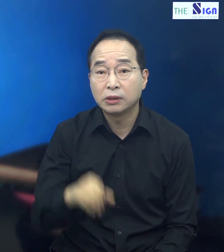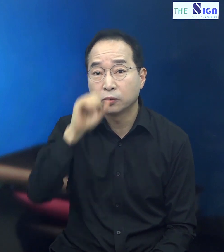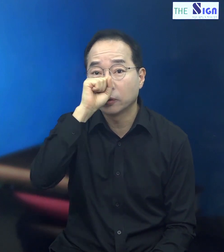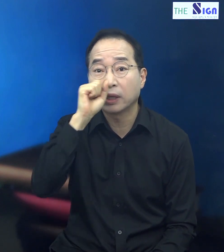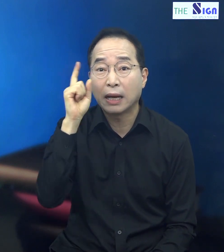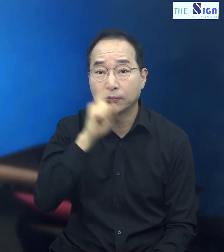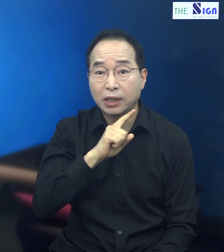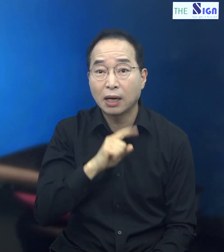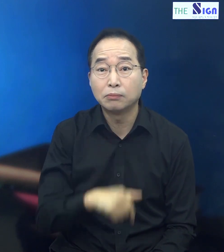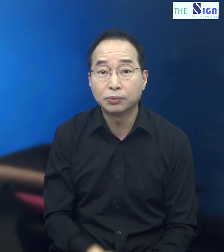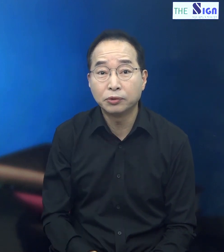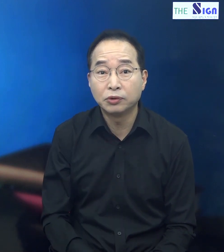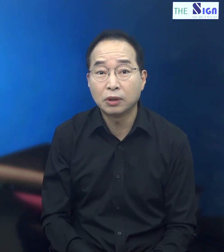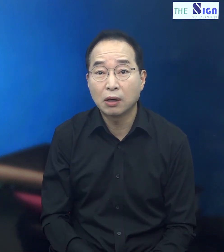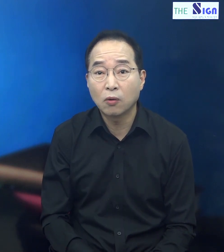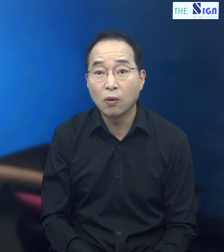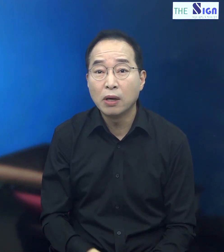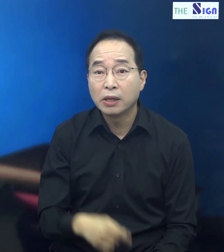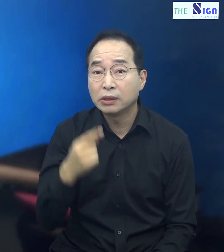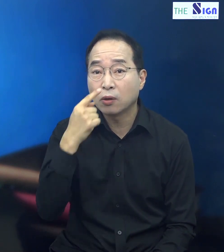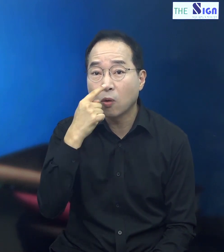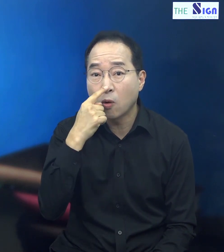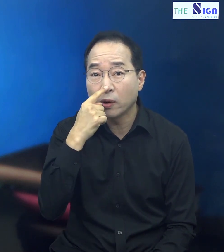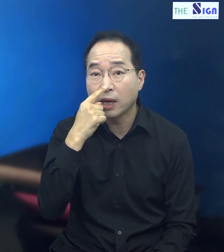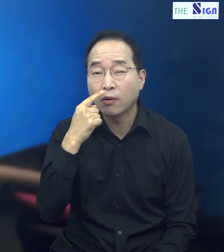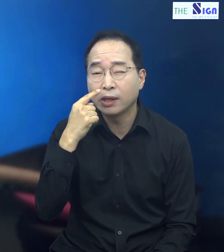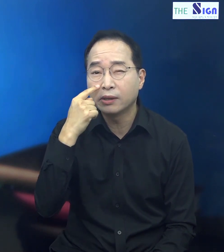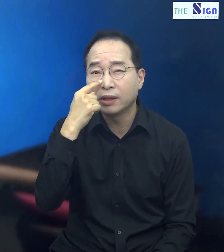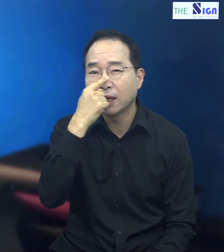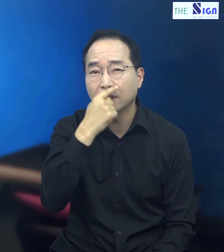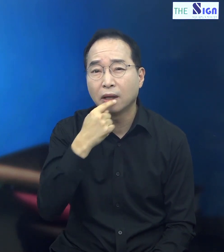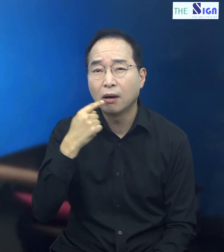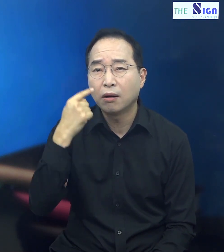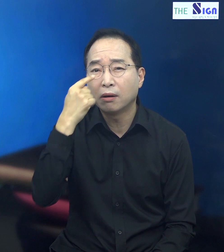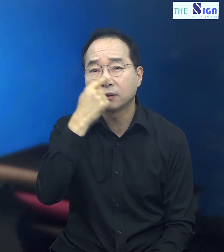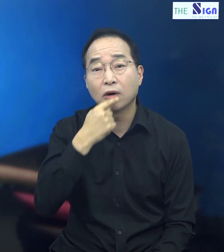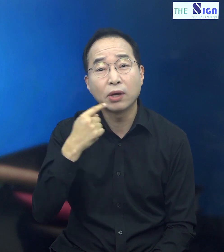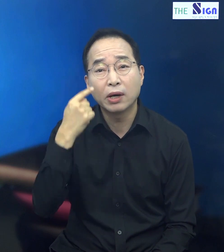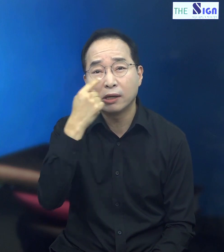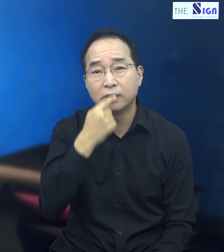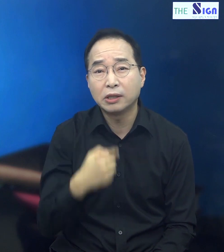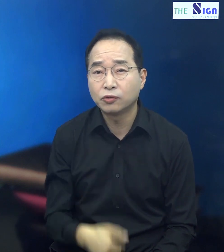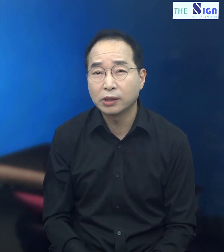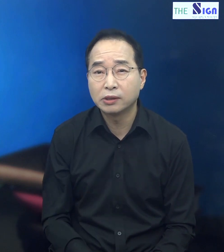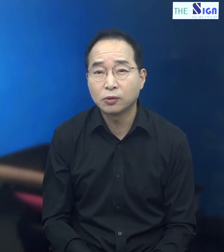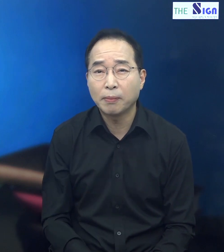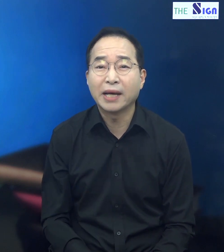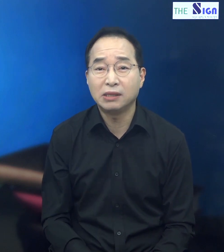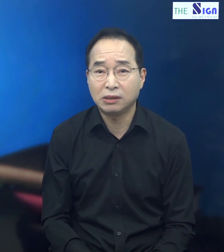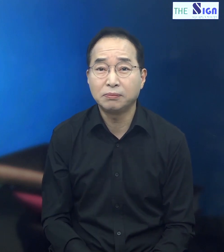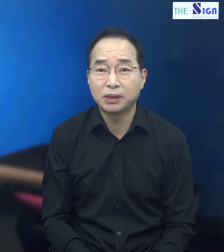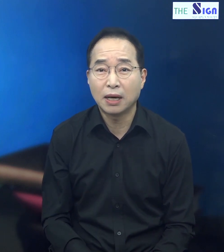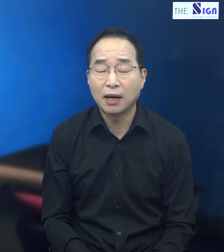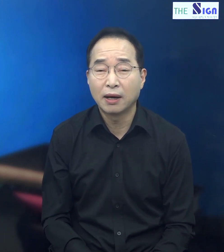좋다 나쁘다라는 부분도 들어가고 그래서 코에 관련된 성에 관련된 수화들이 좀 많이 있습니다.